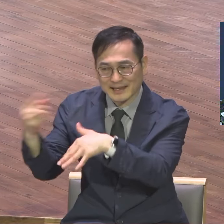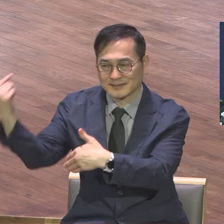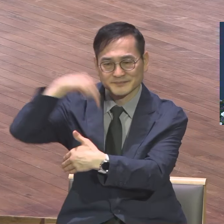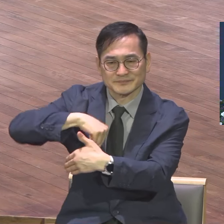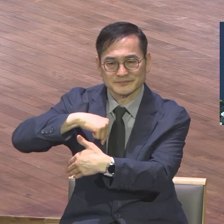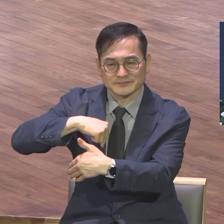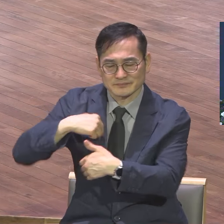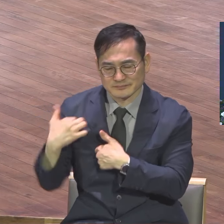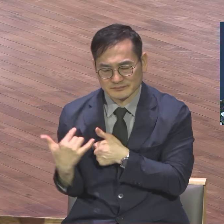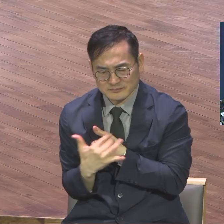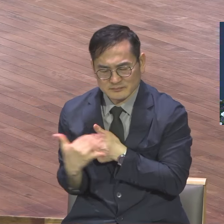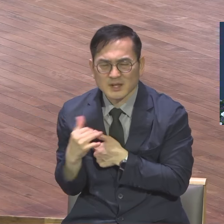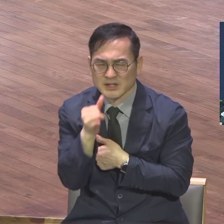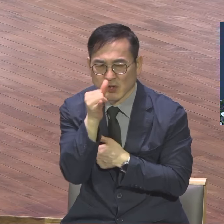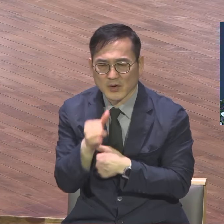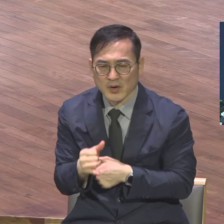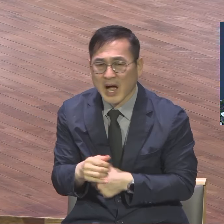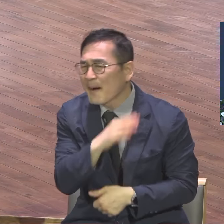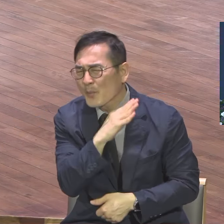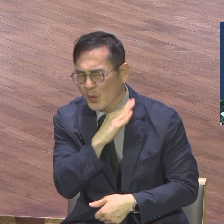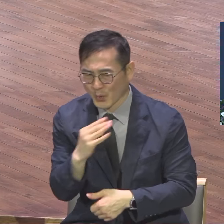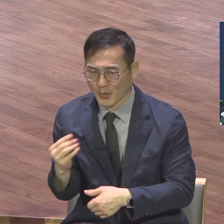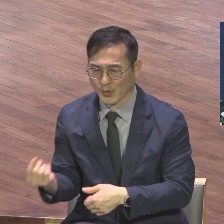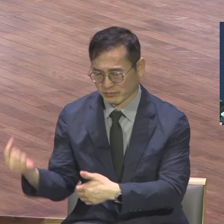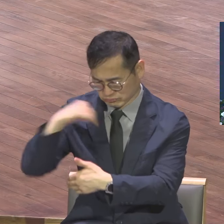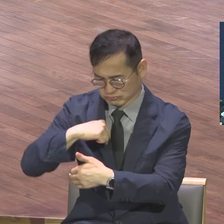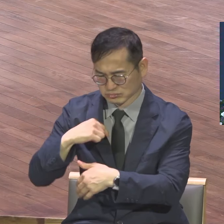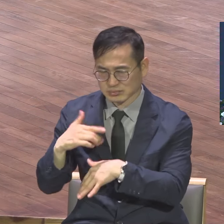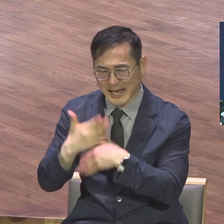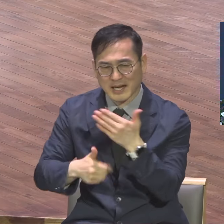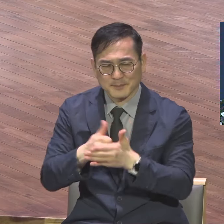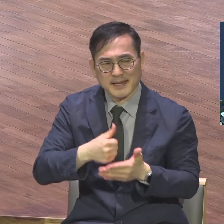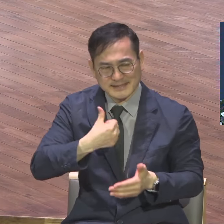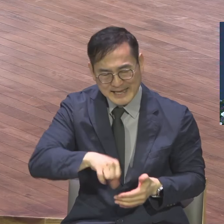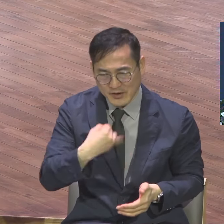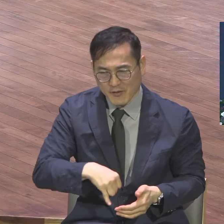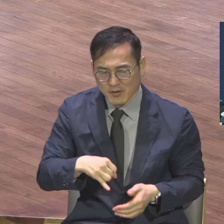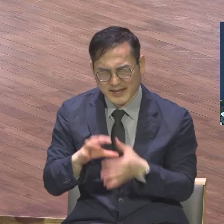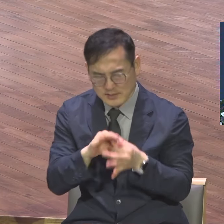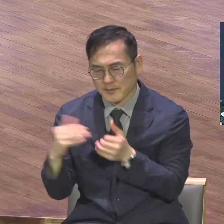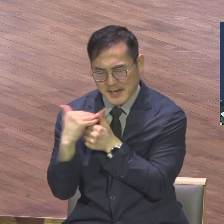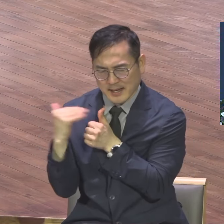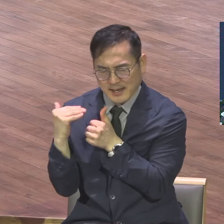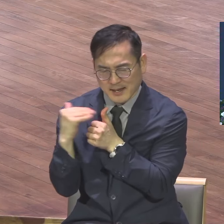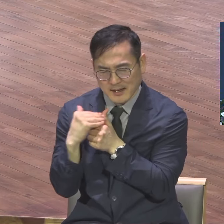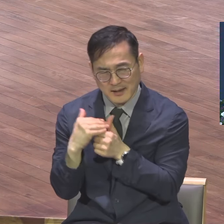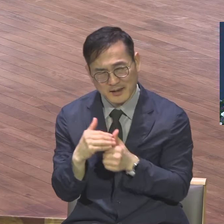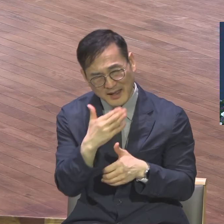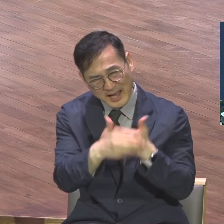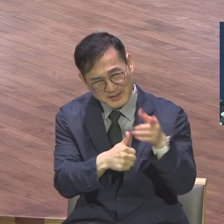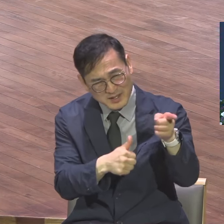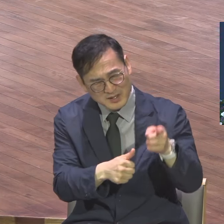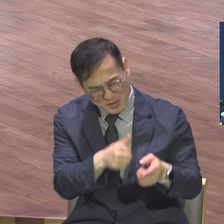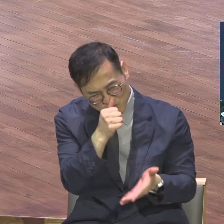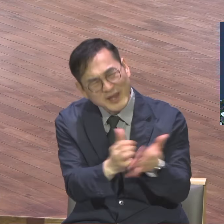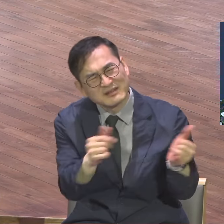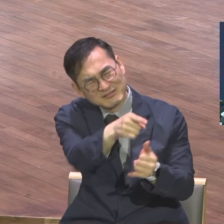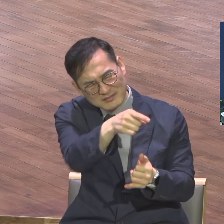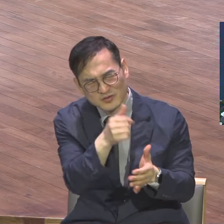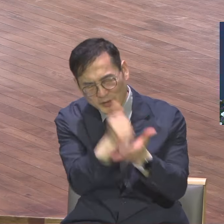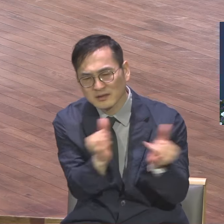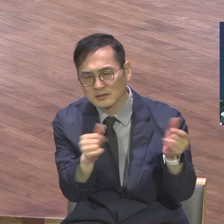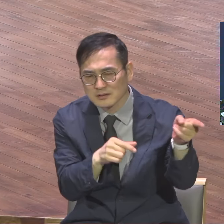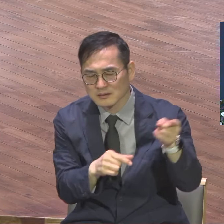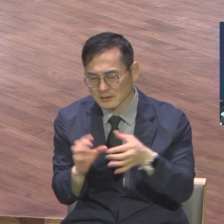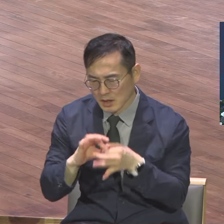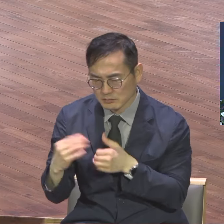생각 속에 들어와가지고 하나님의 자녀의 축복을 못 누리도록 계속 방해합니다. 영적